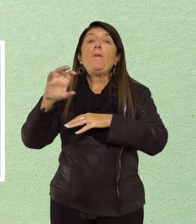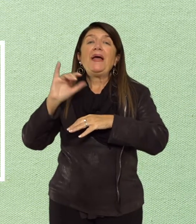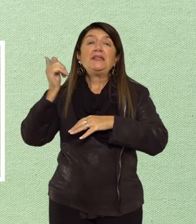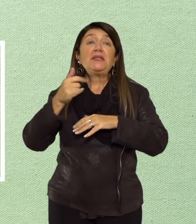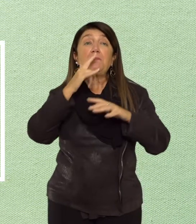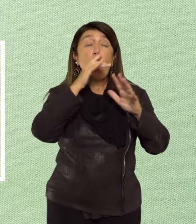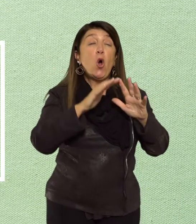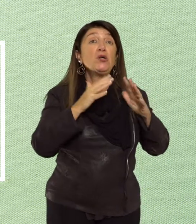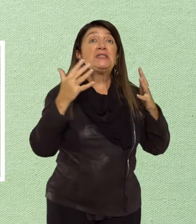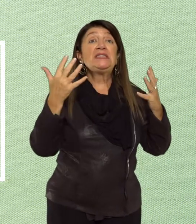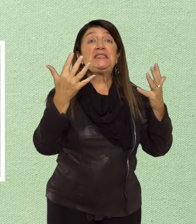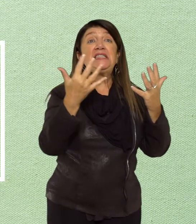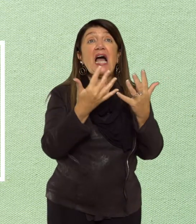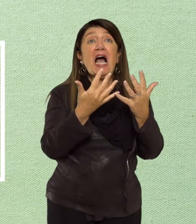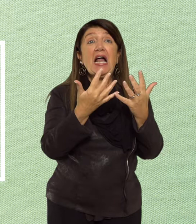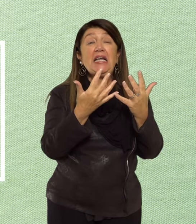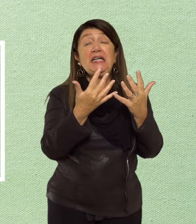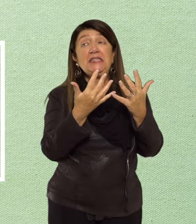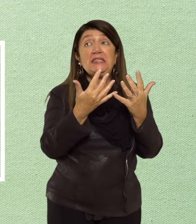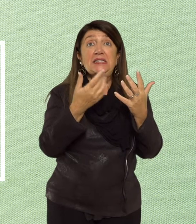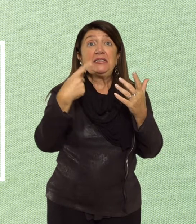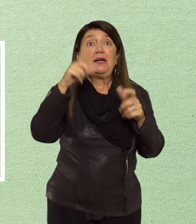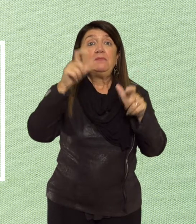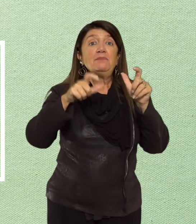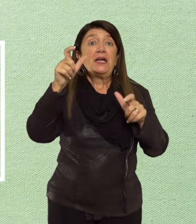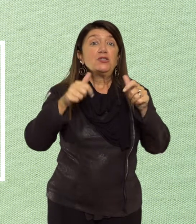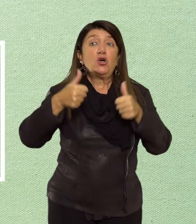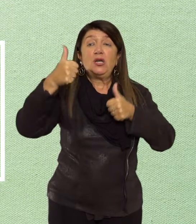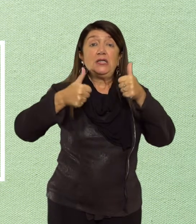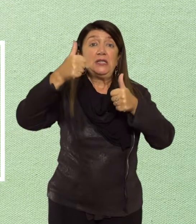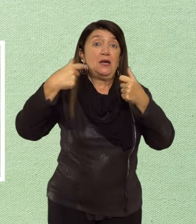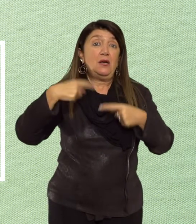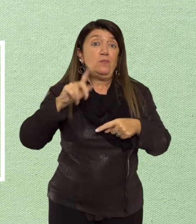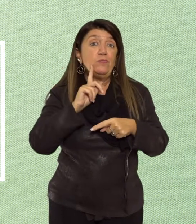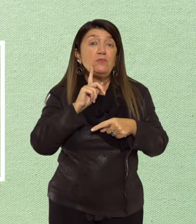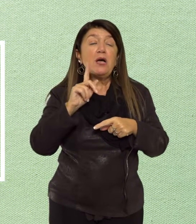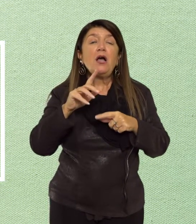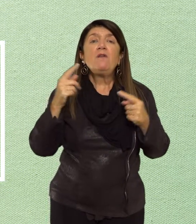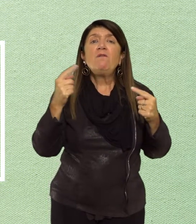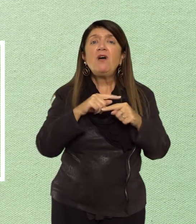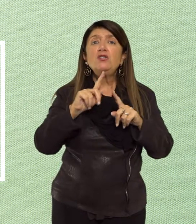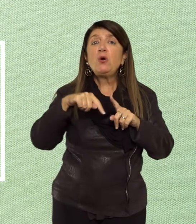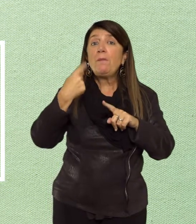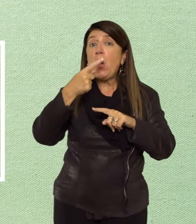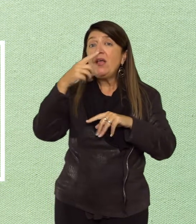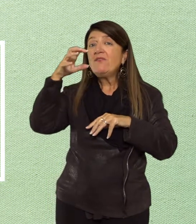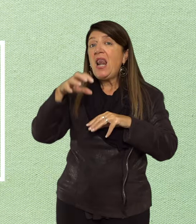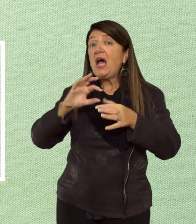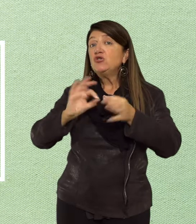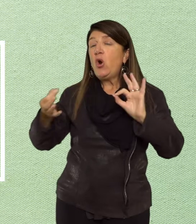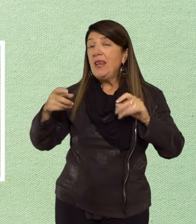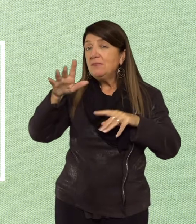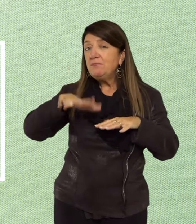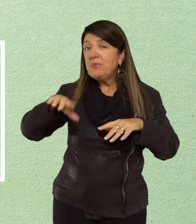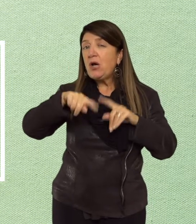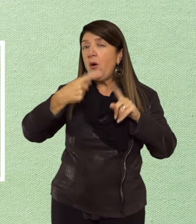alla fine, cioè gli avversari sono quelli. E in realtà quando ho messo il primo piede nel villaggio olimpico, ma già quando siamo partiti per il